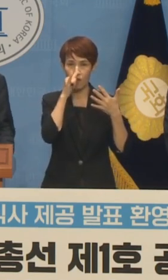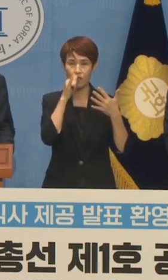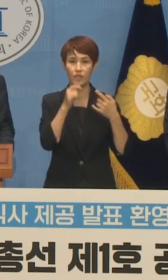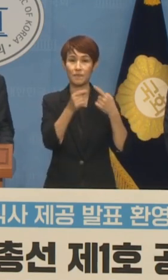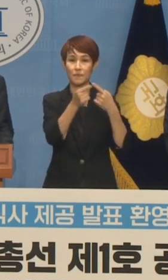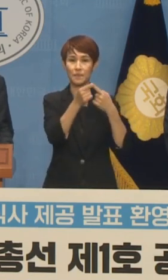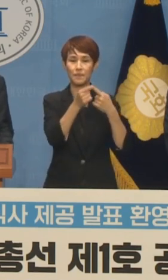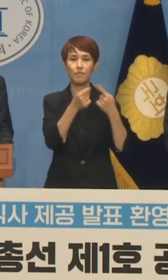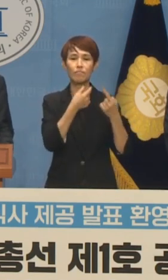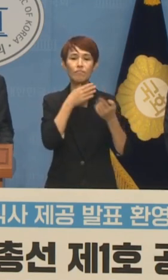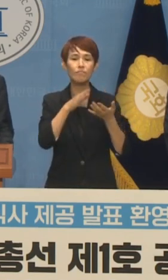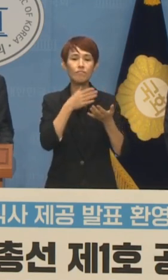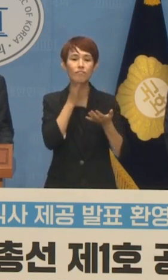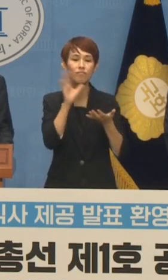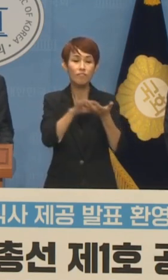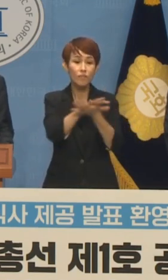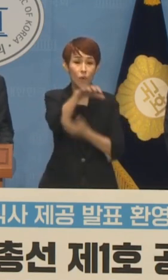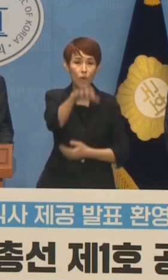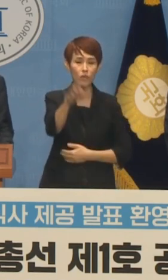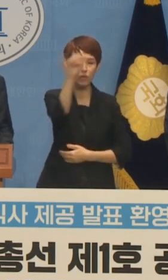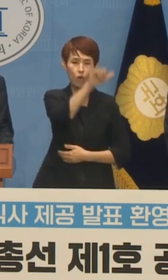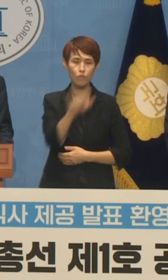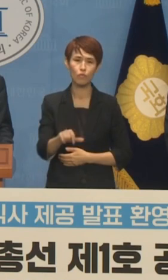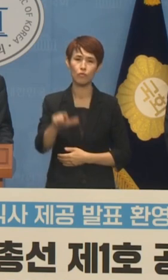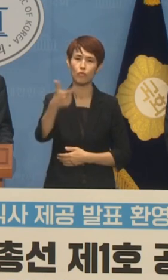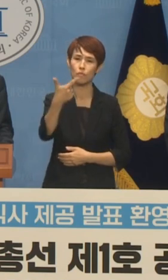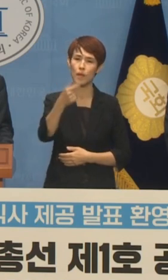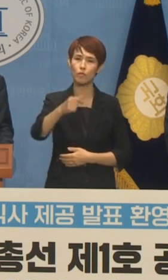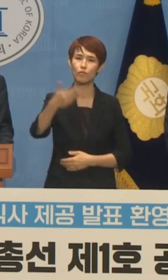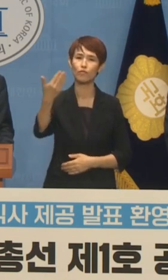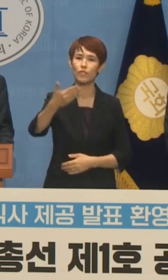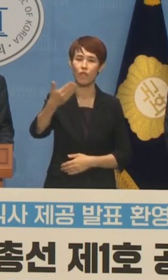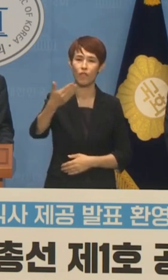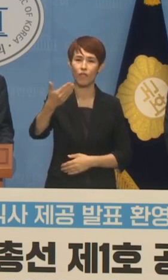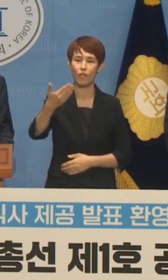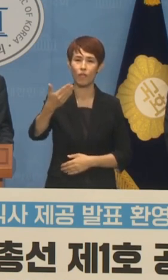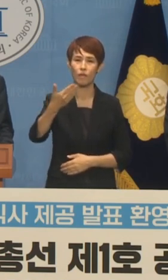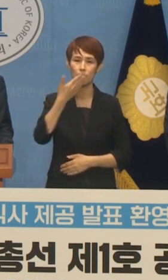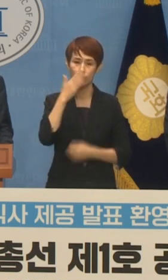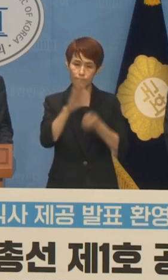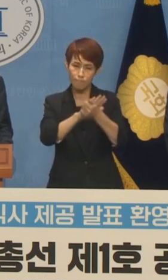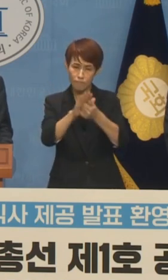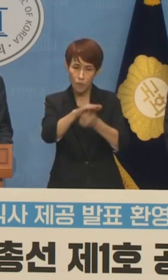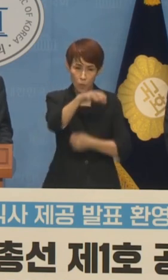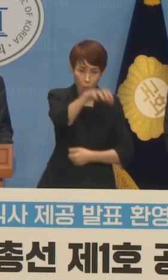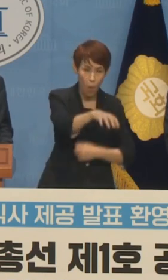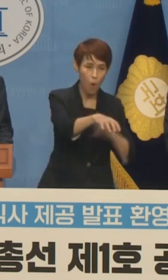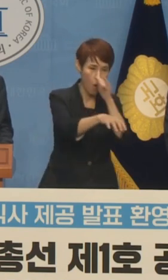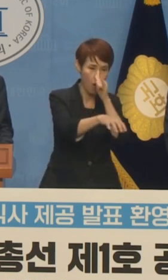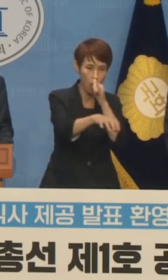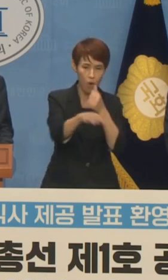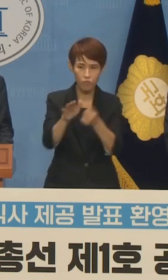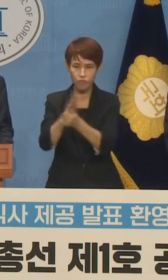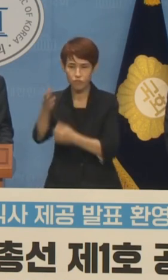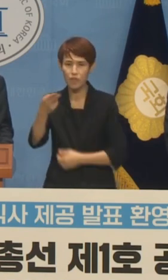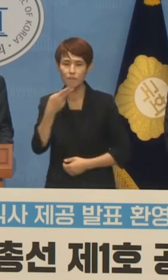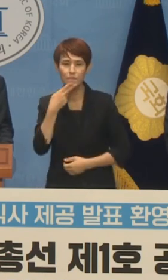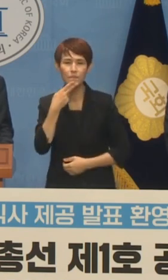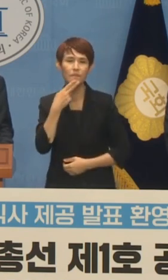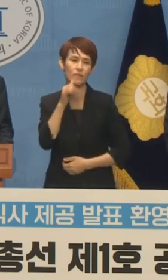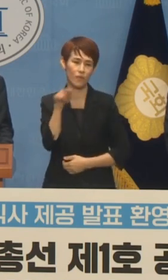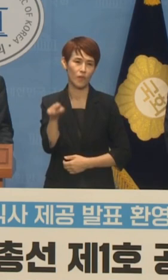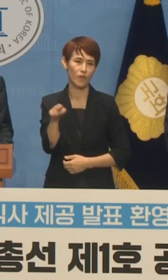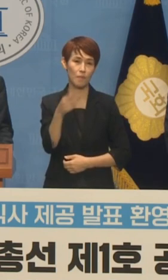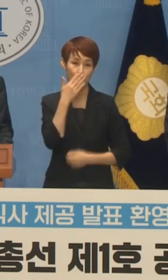하나는 경로당이 전국적으로 6만 9천 개 정도 있는데 식사를 제공하는 경로당과 식사를 제공하지 않는 경로당을 구분해서 식사를